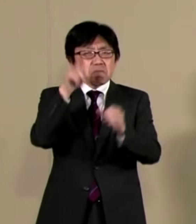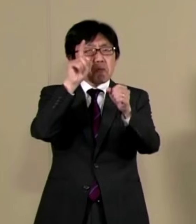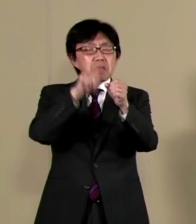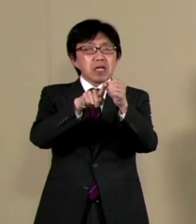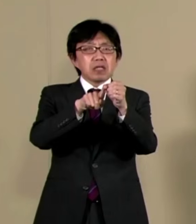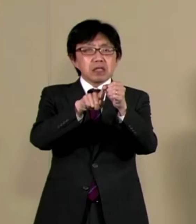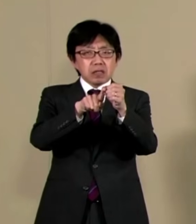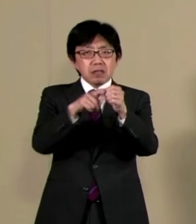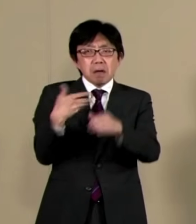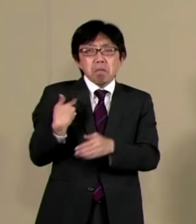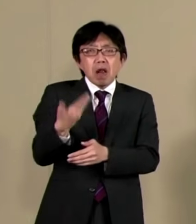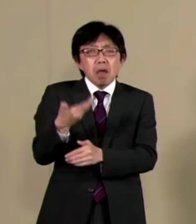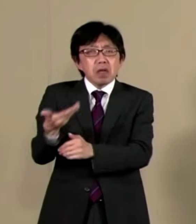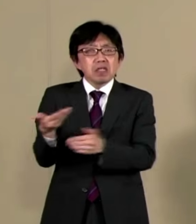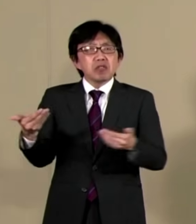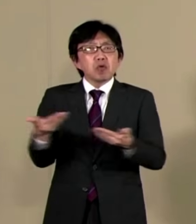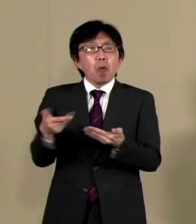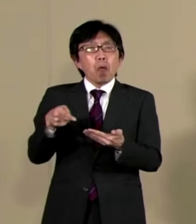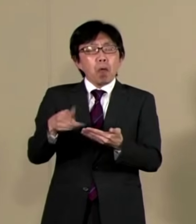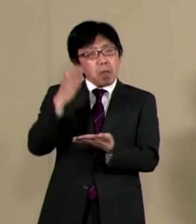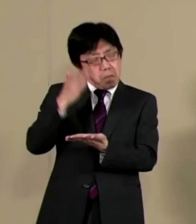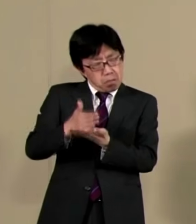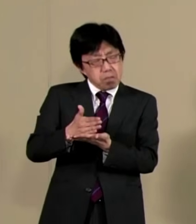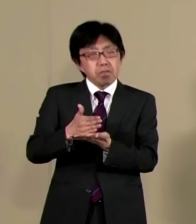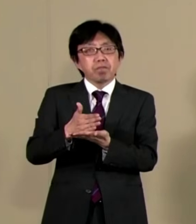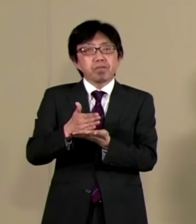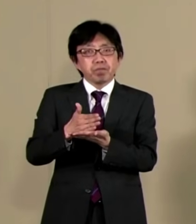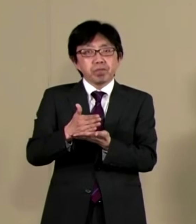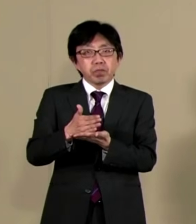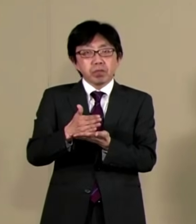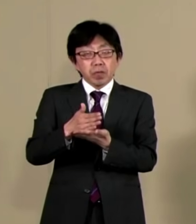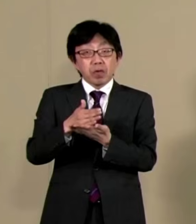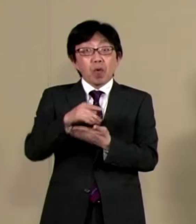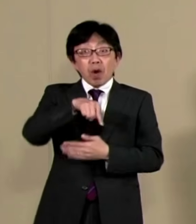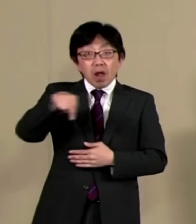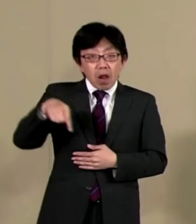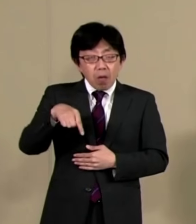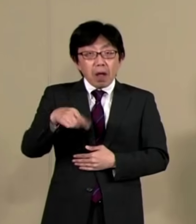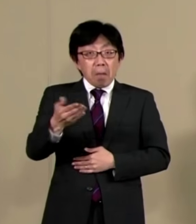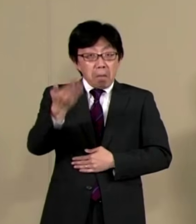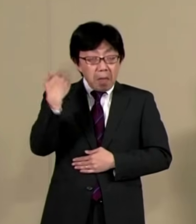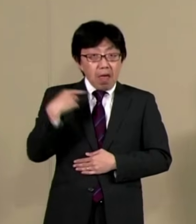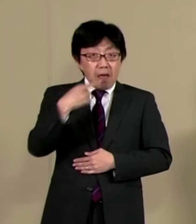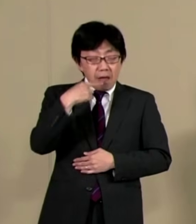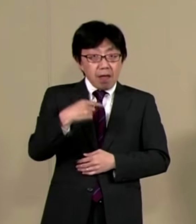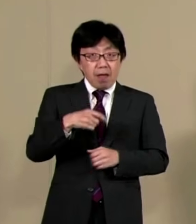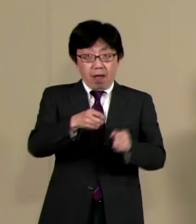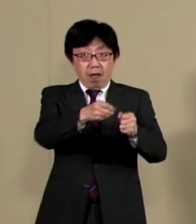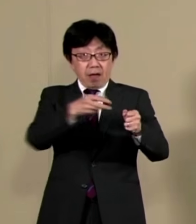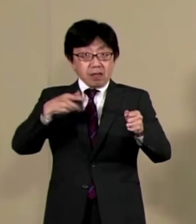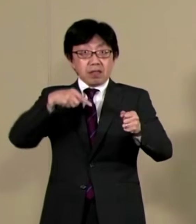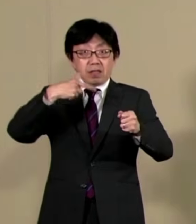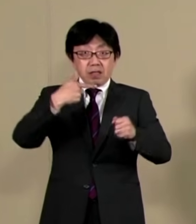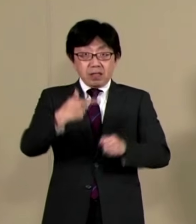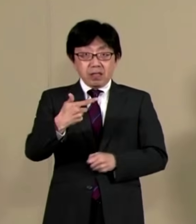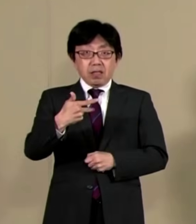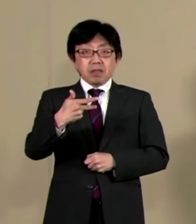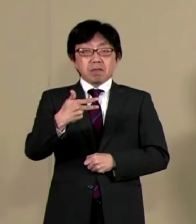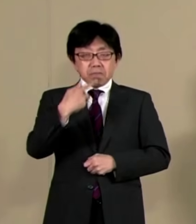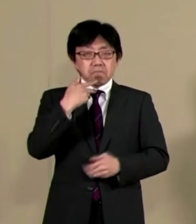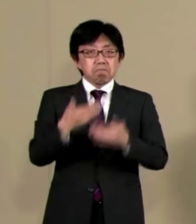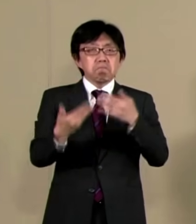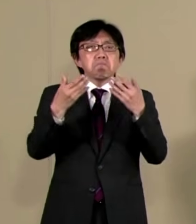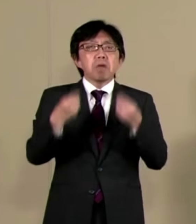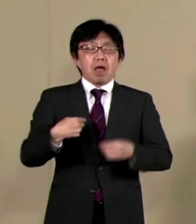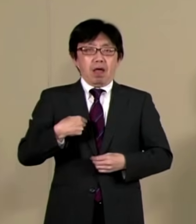しばら撒き事業を廃止しますこれらは全て秋高田市で実践してきたこと